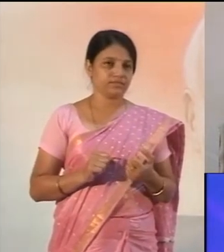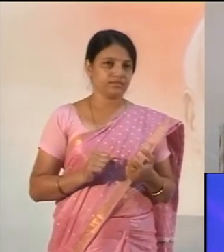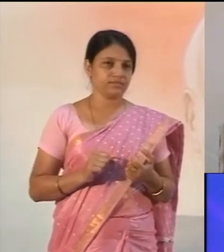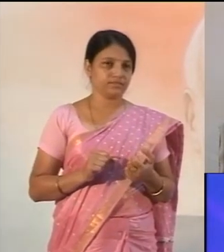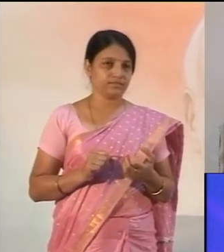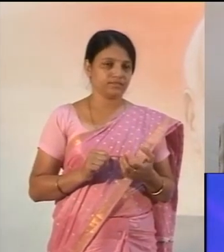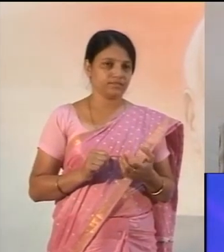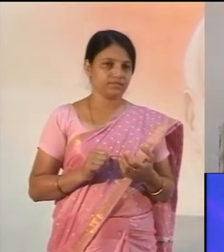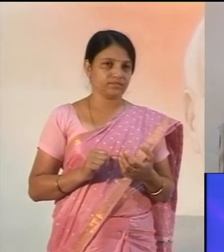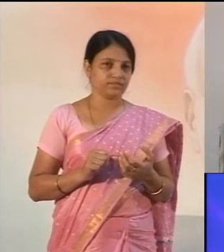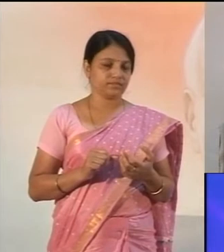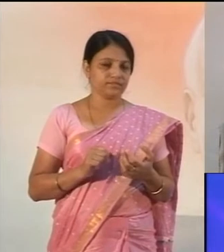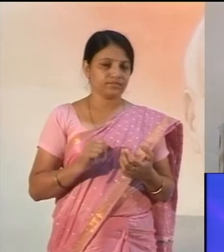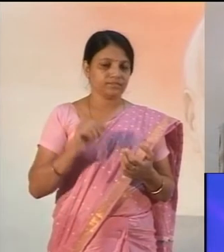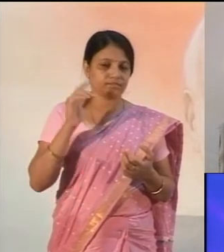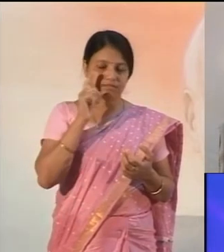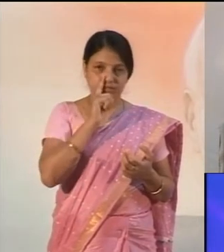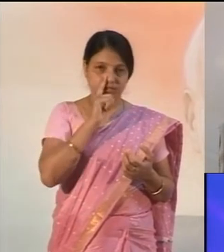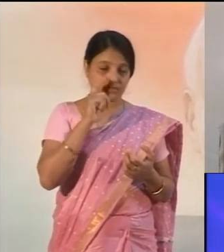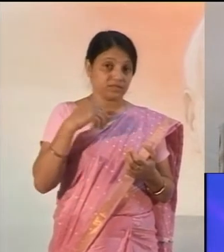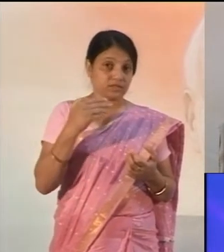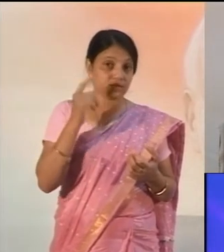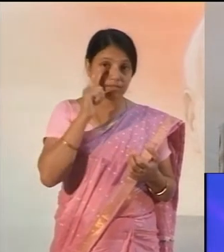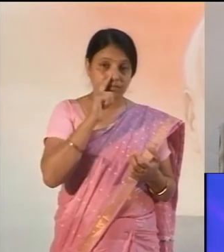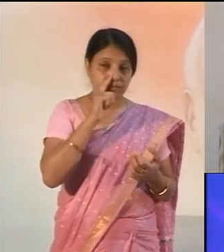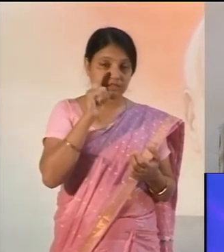जब बच्ची ने परी को देखा